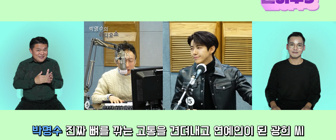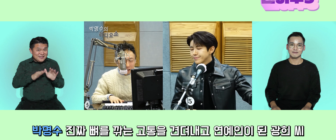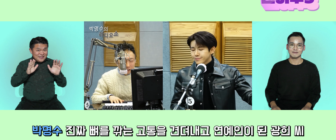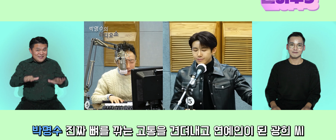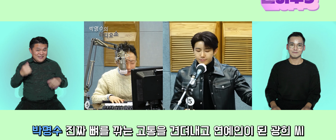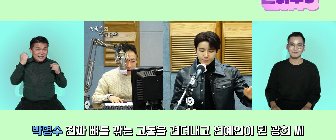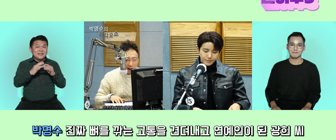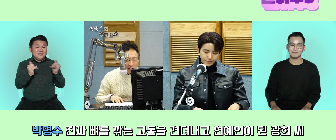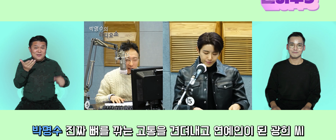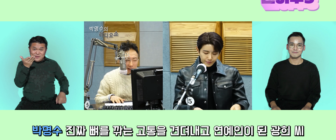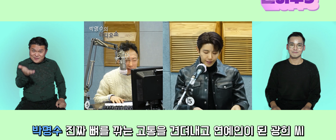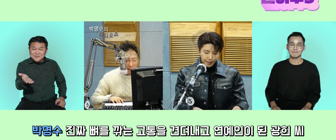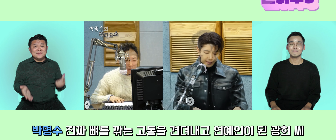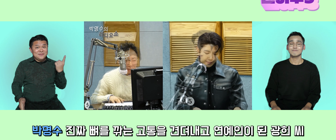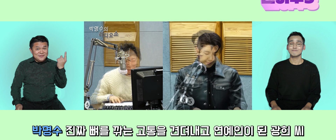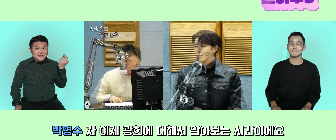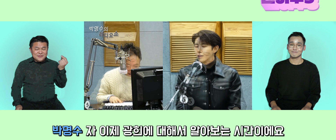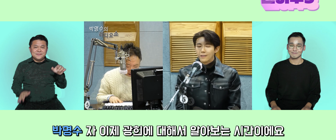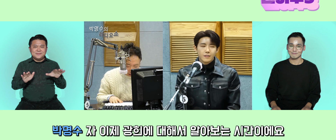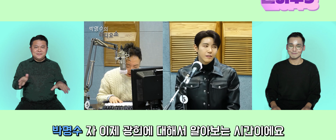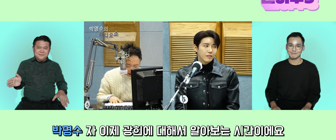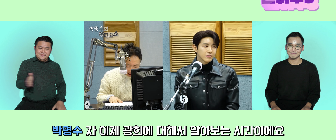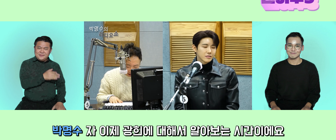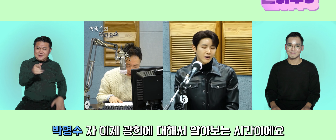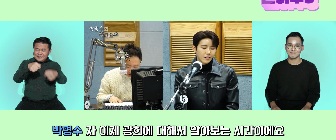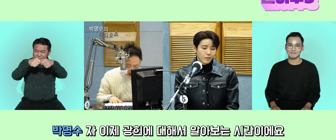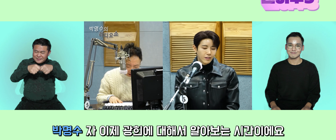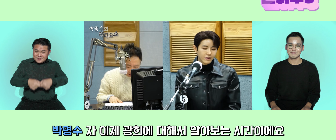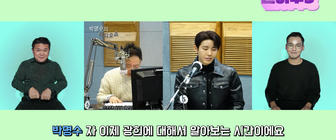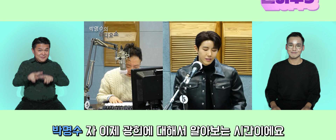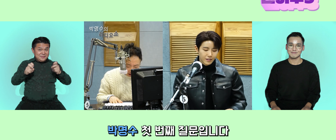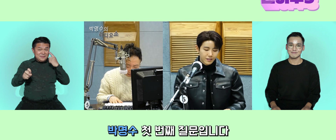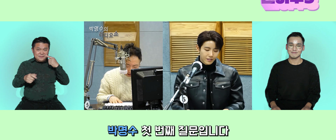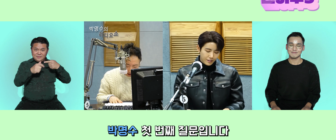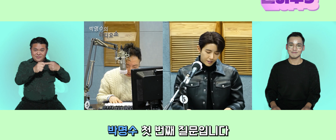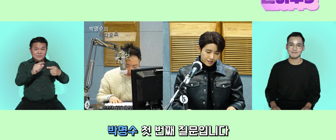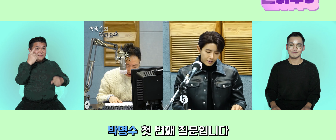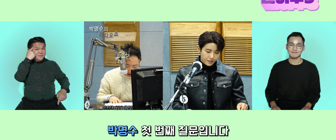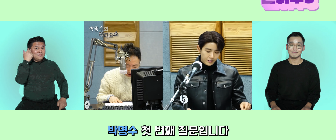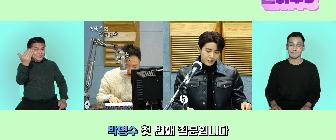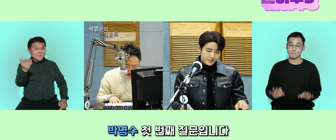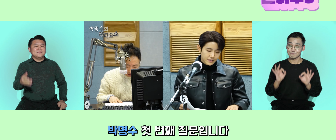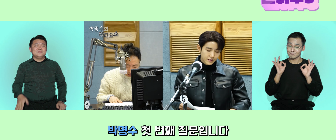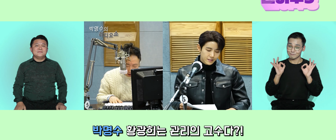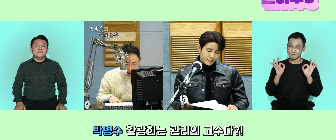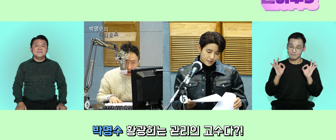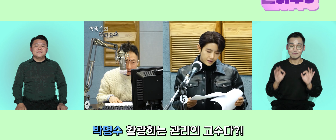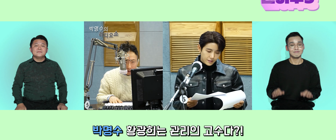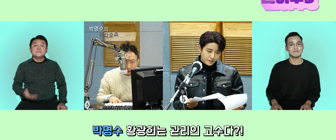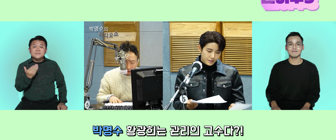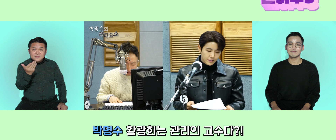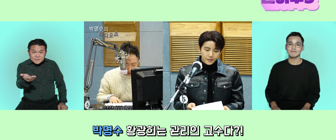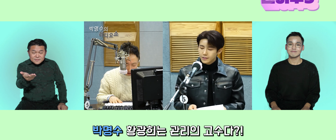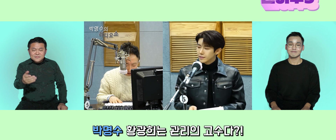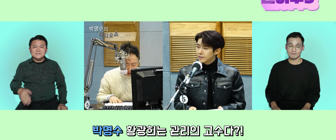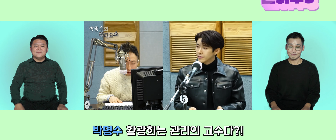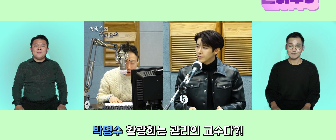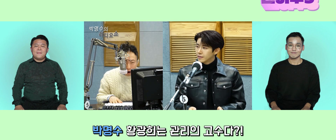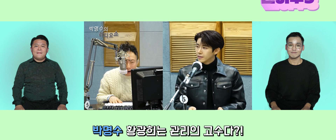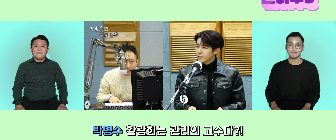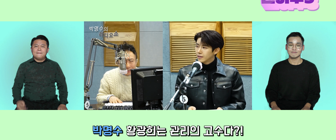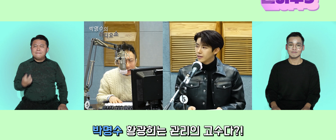연예인이 된 광희씨. 자 이제 광희에 대해서 알아보는 시간이에요. 첫 번째 질문입니다. 예. 황강희는 예.